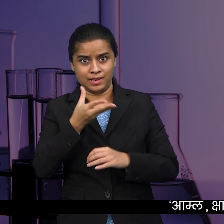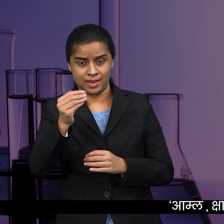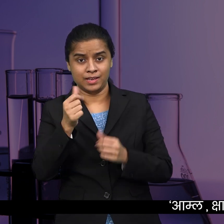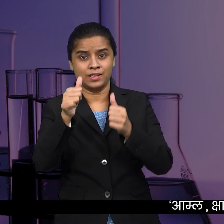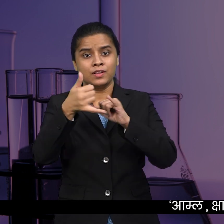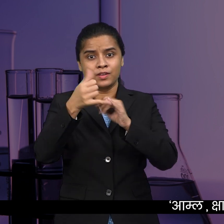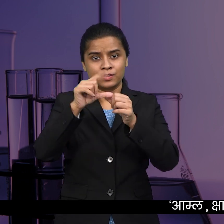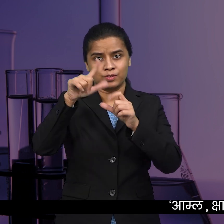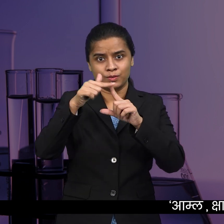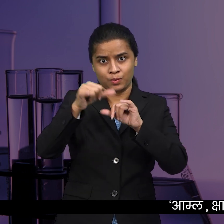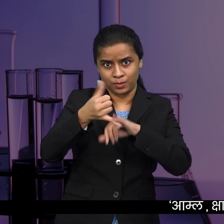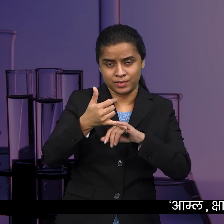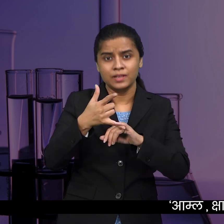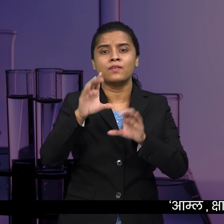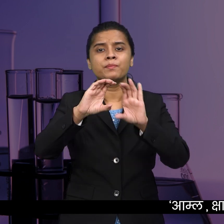और लवण पाठ से